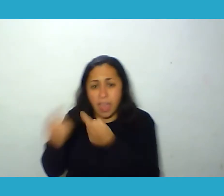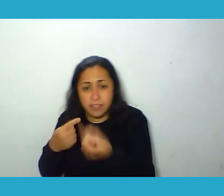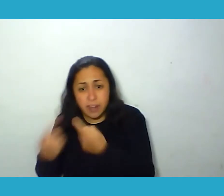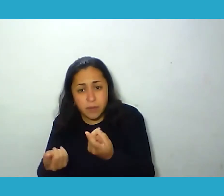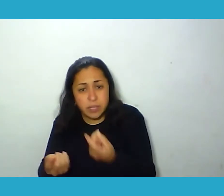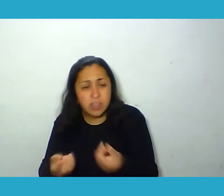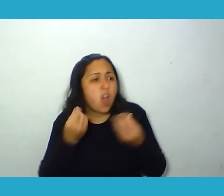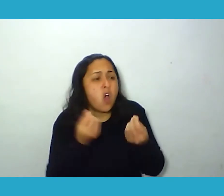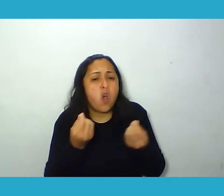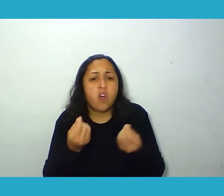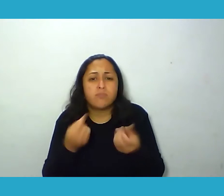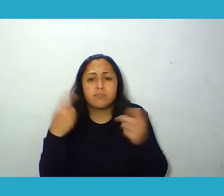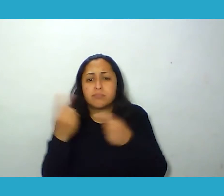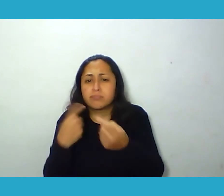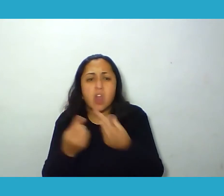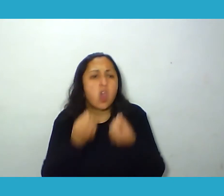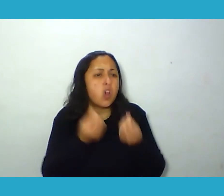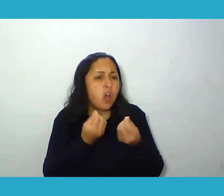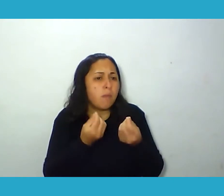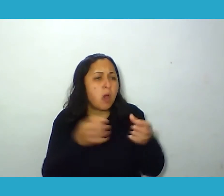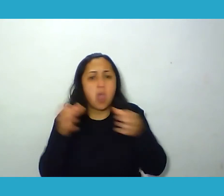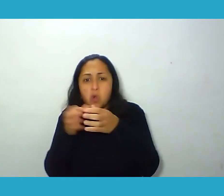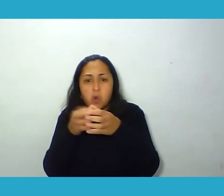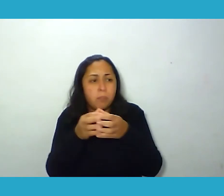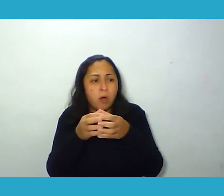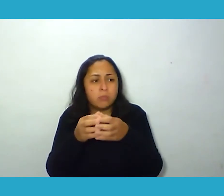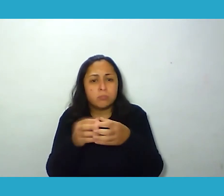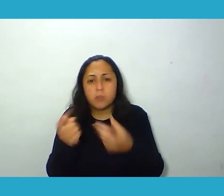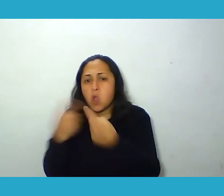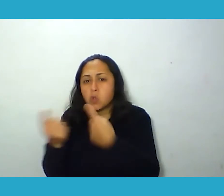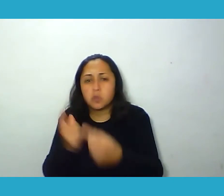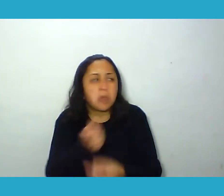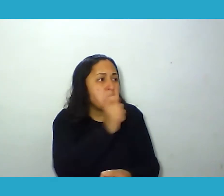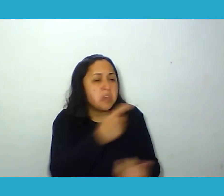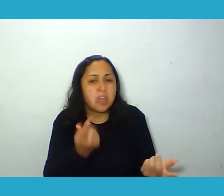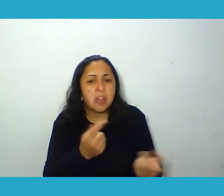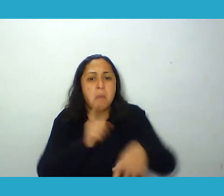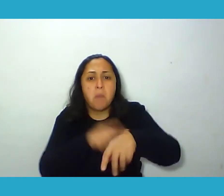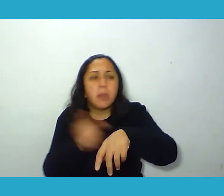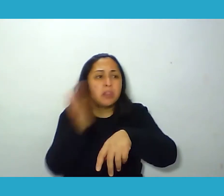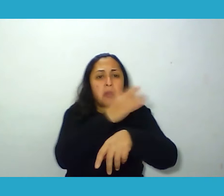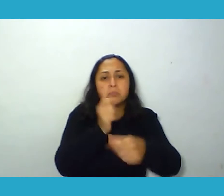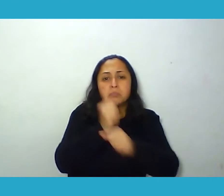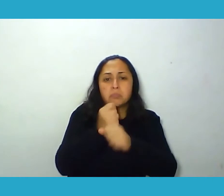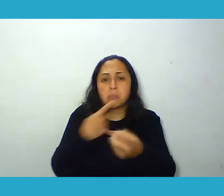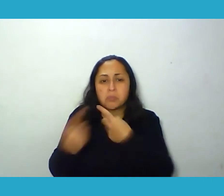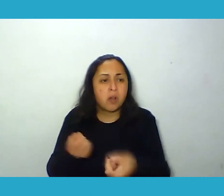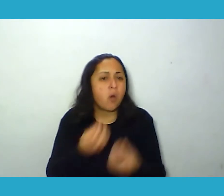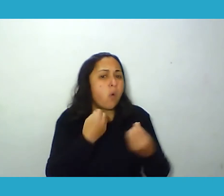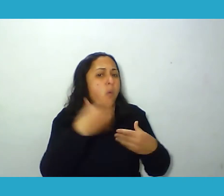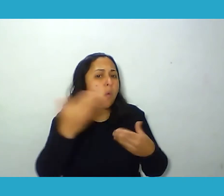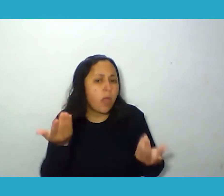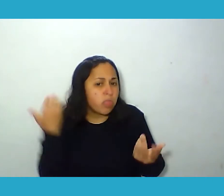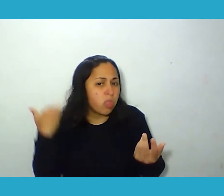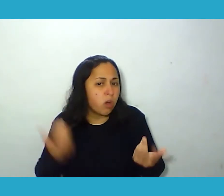tipo de cuantificación se realizó, quién fue el grupo consultado, en qué momento se realizó el trabajo, etc. La columna de población